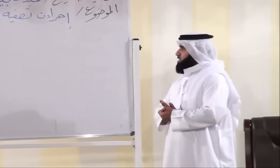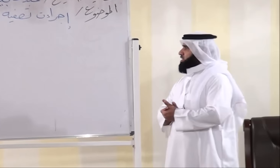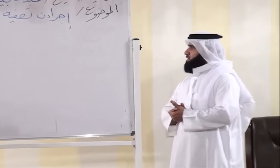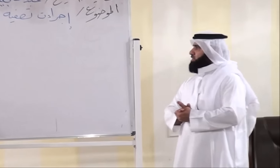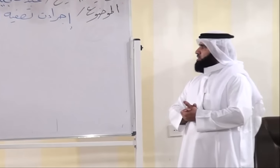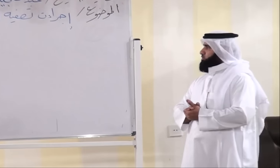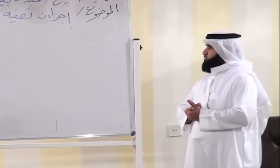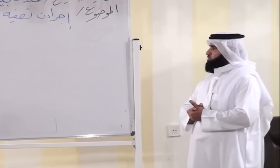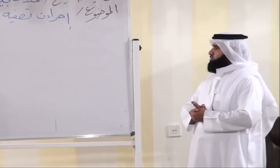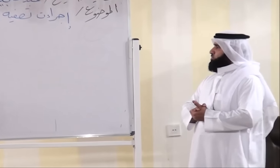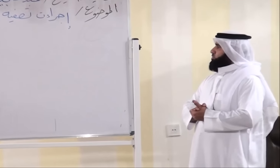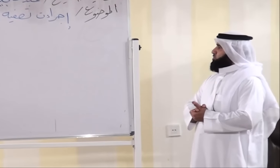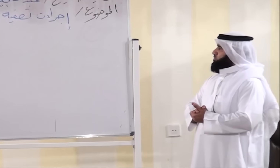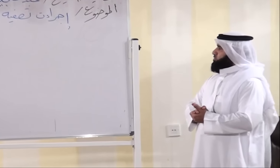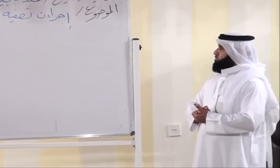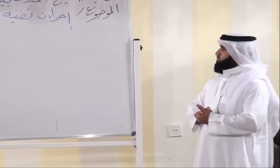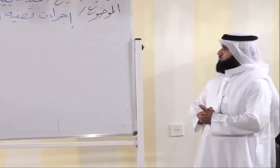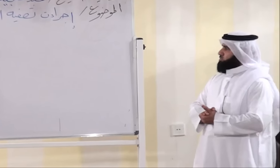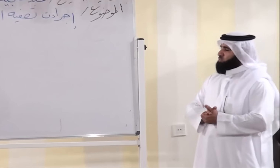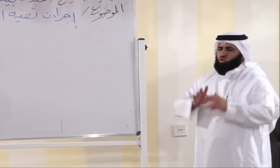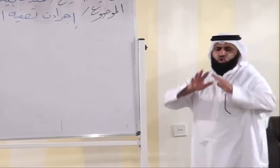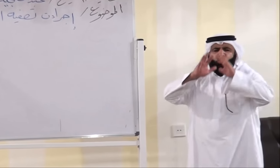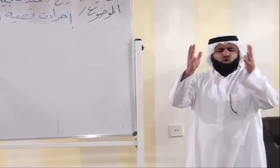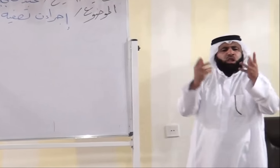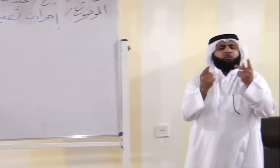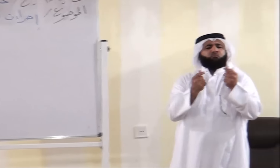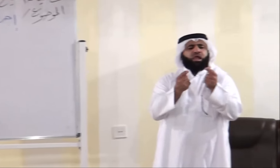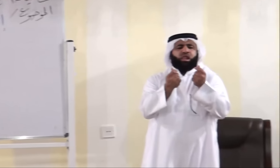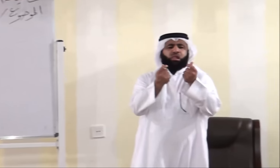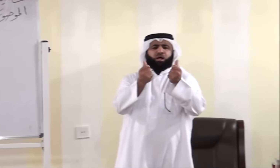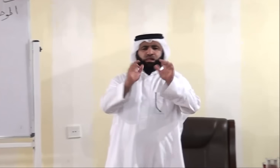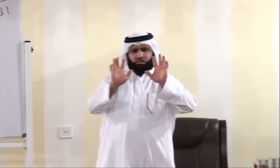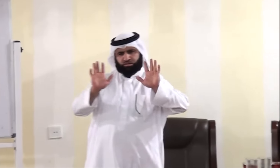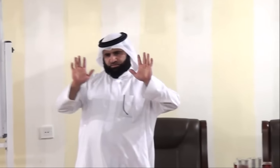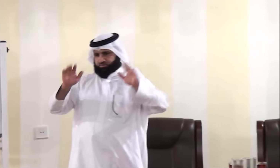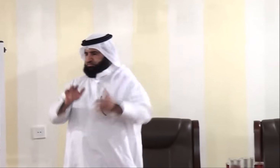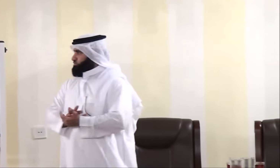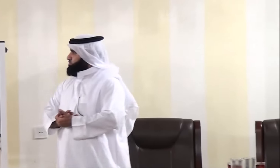فالتركة بشكل عام هي الأموال، سواء كانت